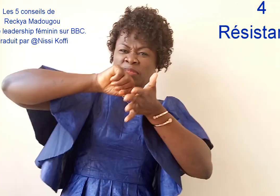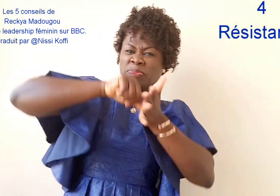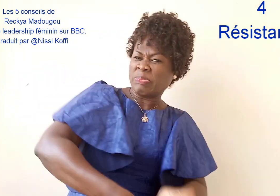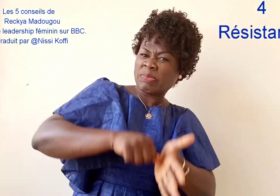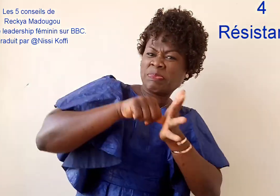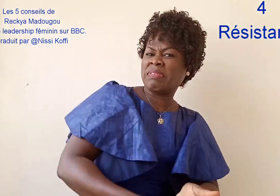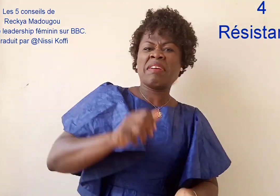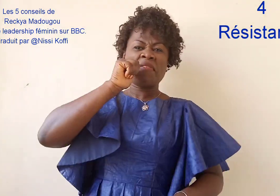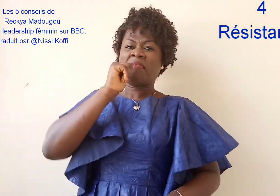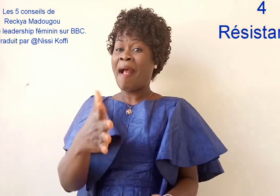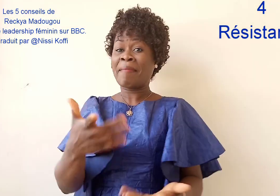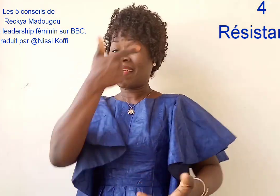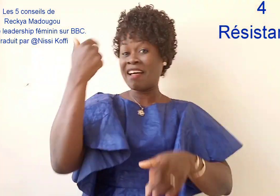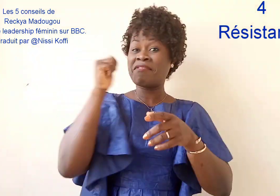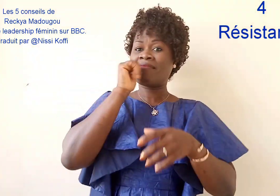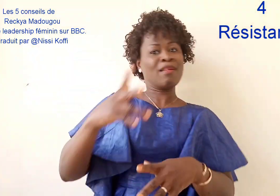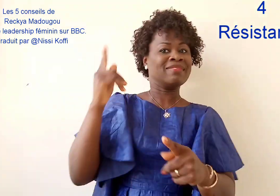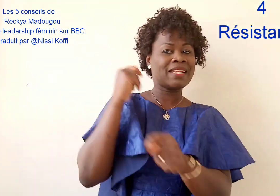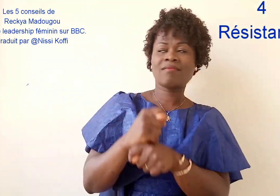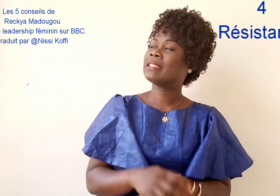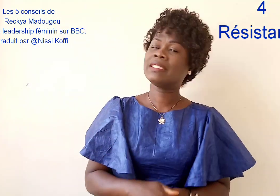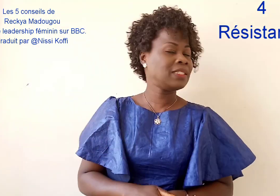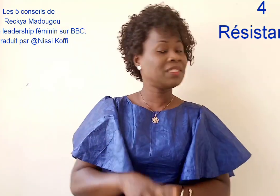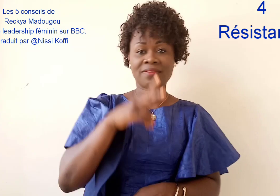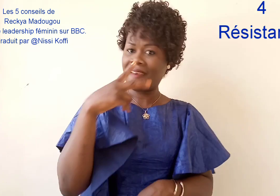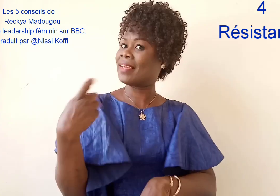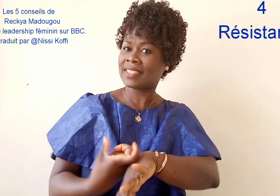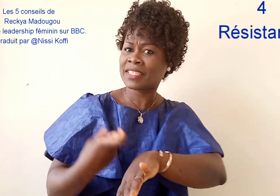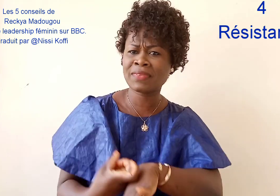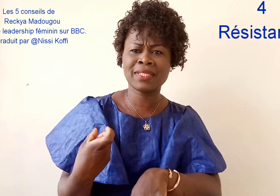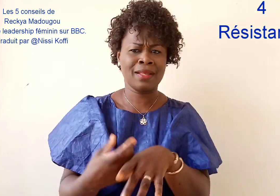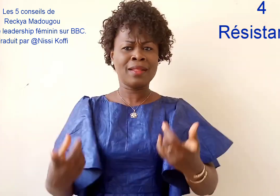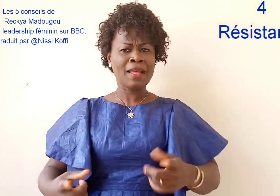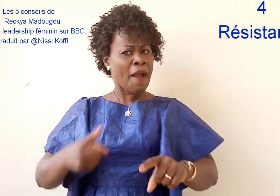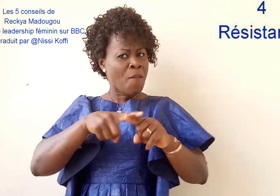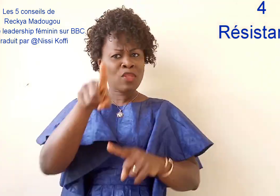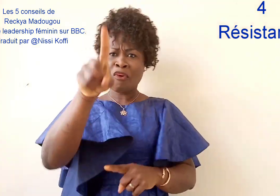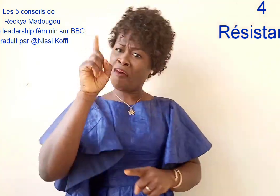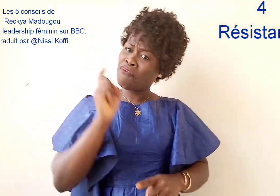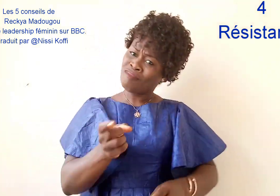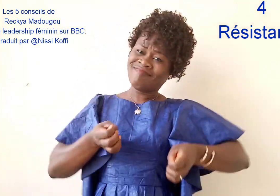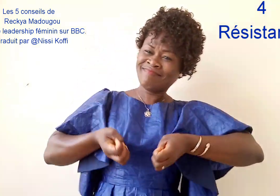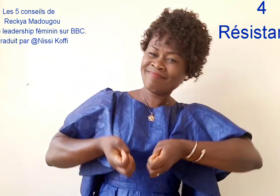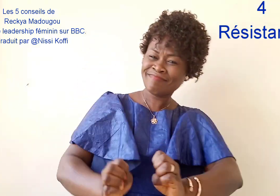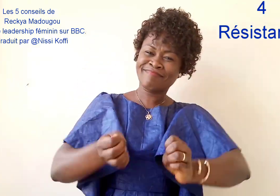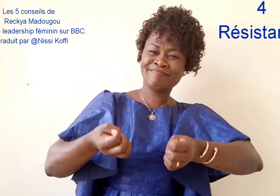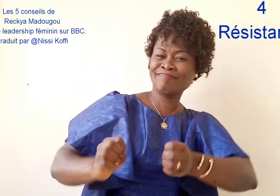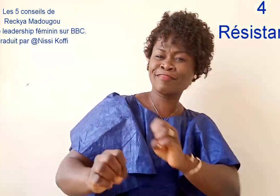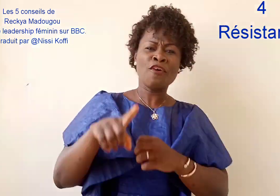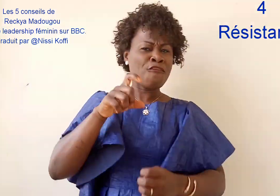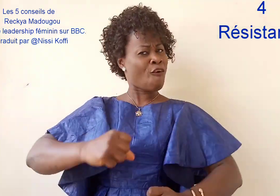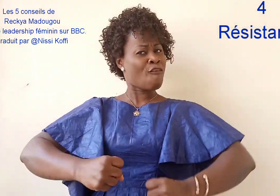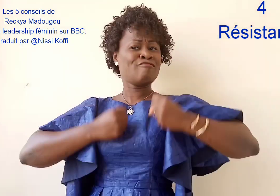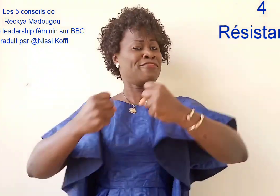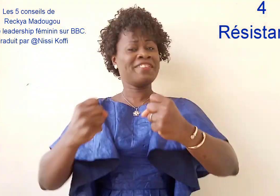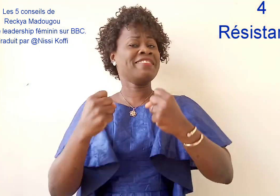leur métier, de par leur travail, ou juste que ce sont des femmes qui ont envie d'en donner. Et vous ne pouvez pas en donner,